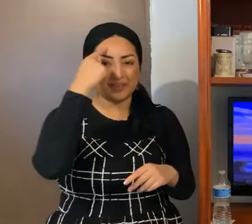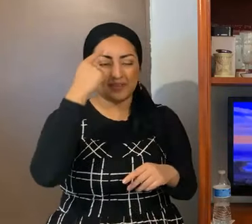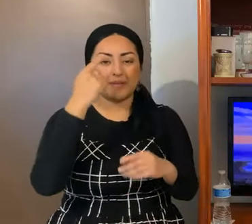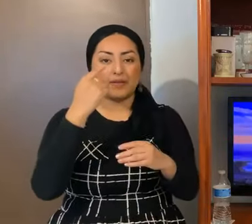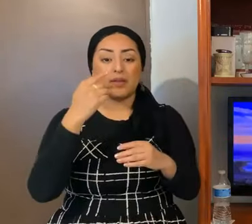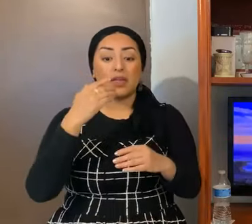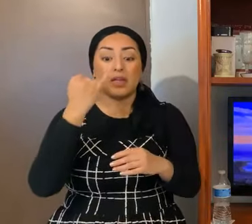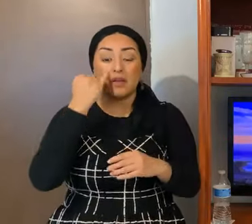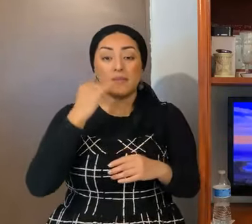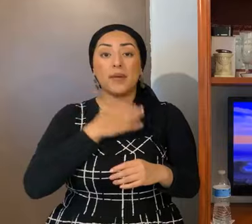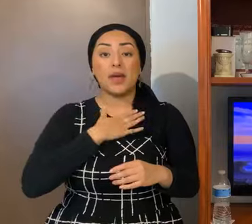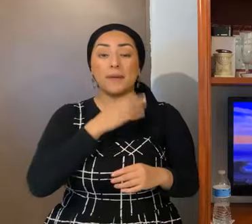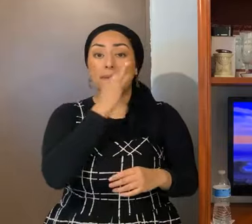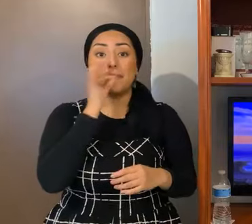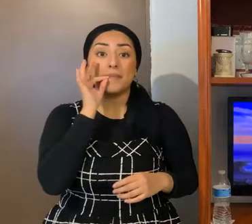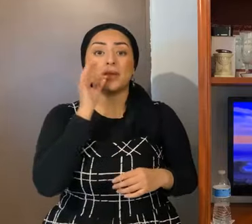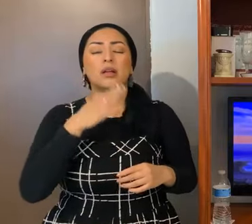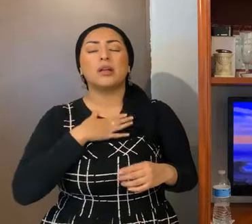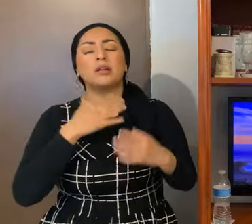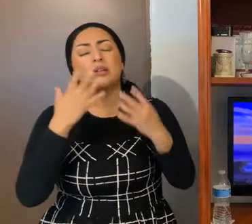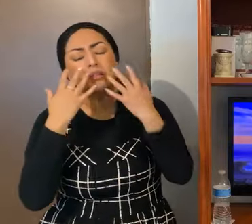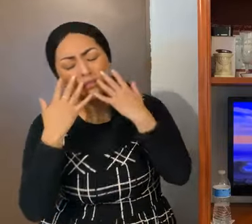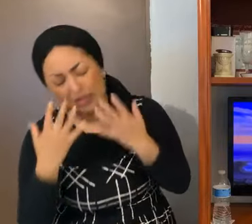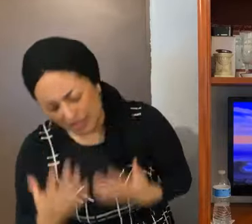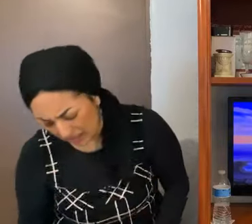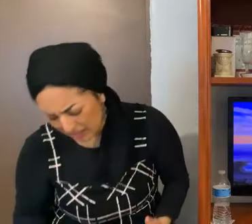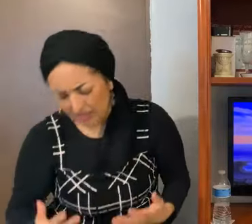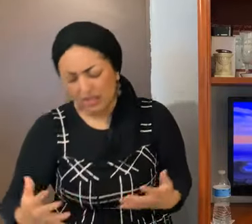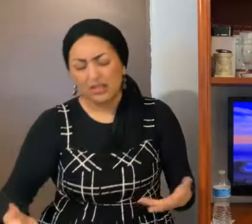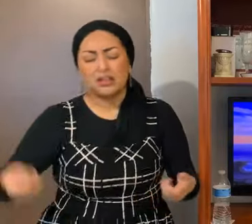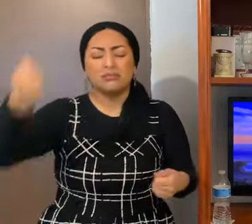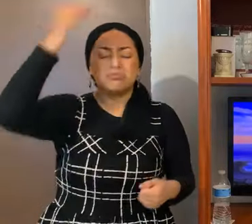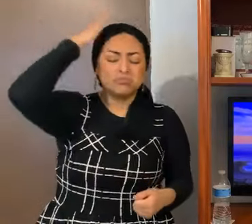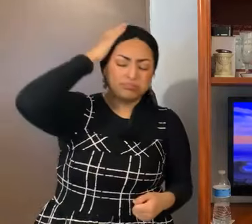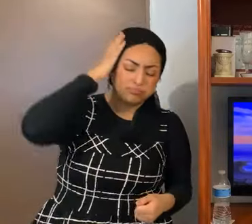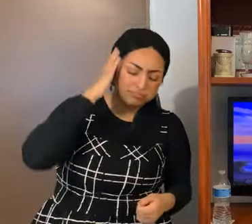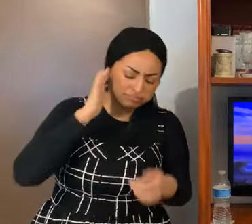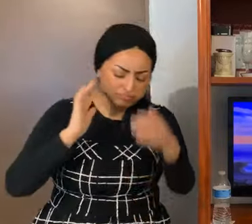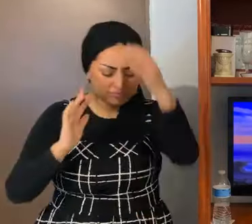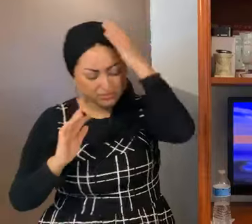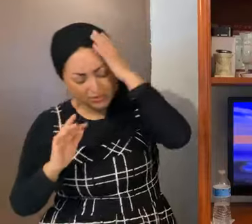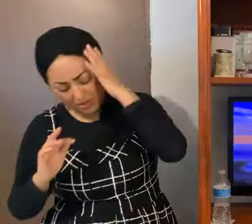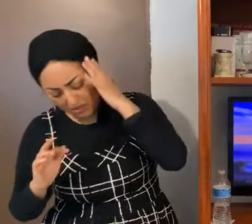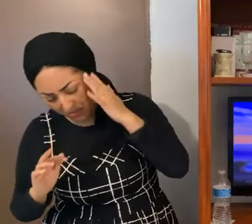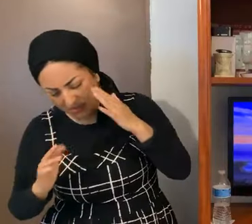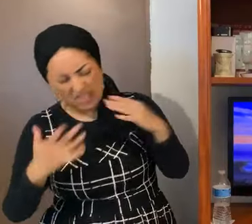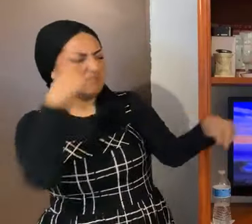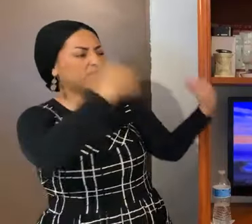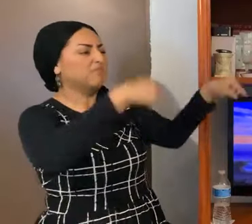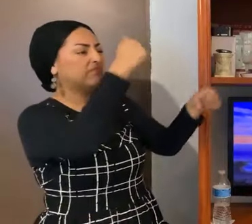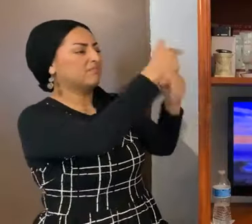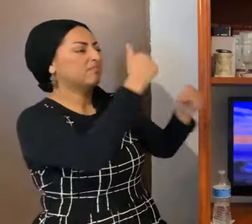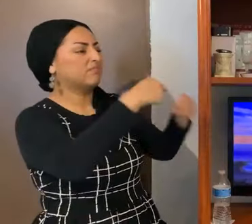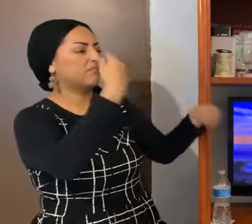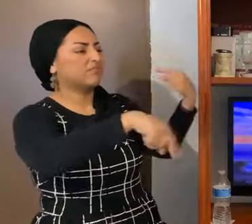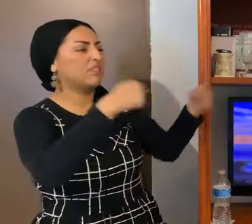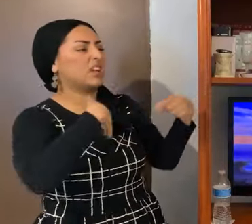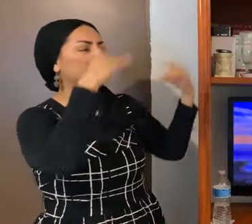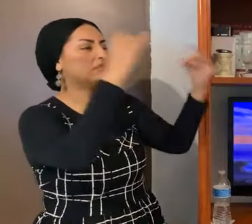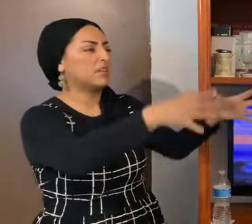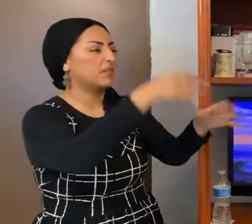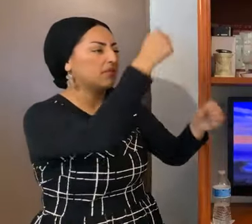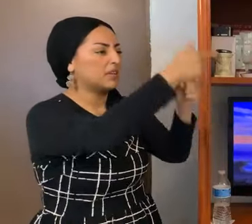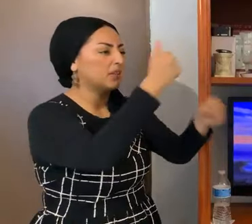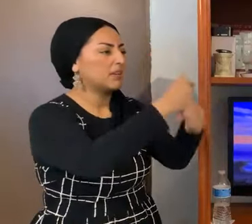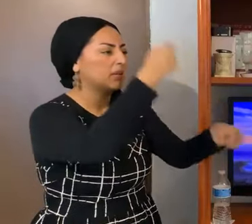me aflijo y hago ayunos y hago oración, pero mientras al mismo tiempo me peleo con el otro, aborrezco a los hermanos, digo